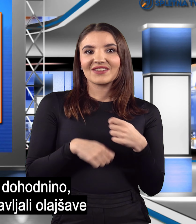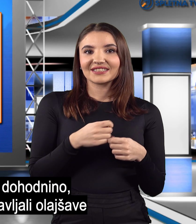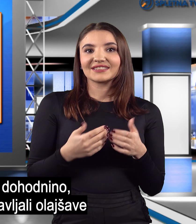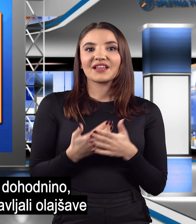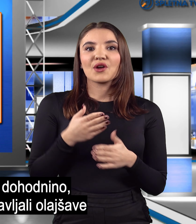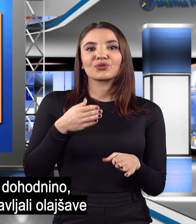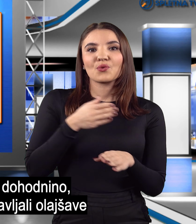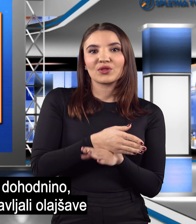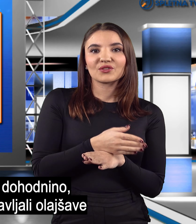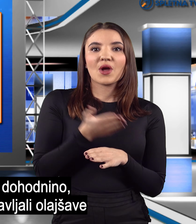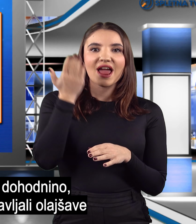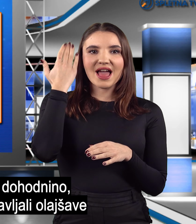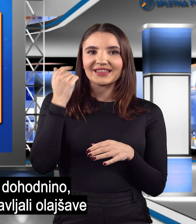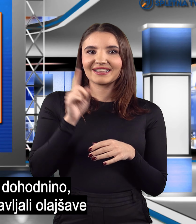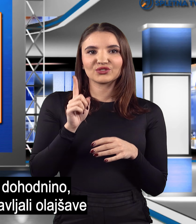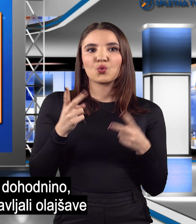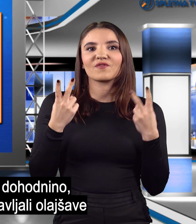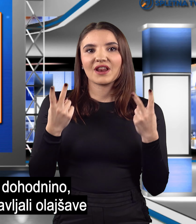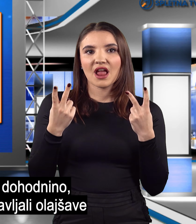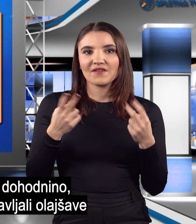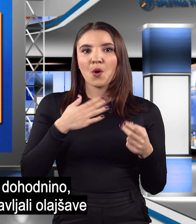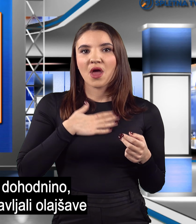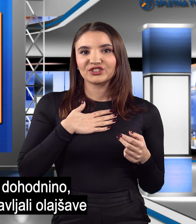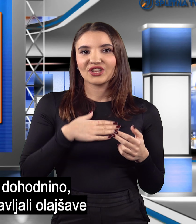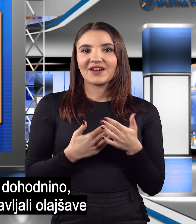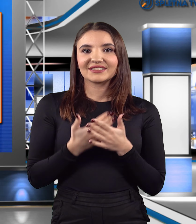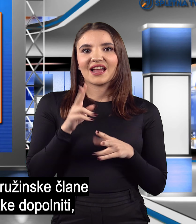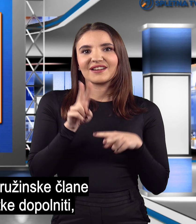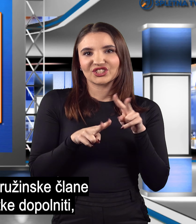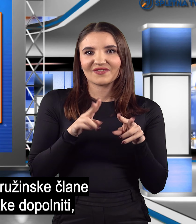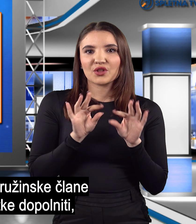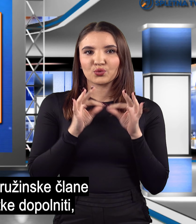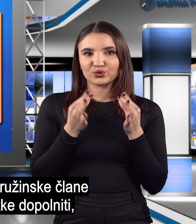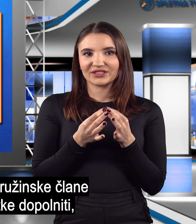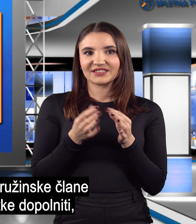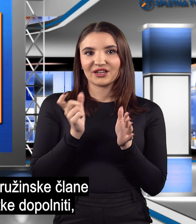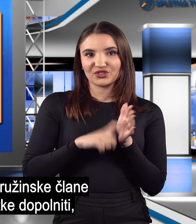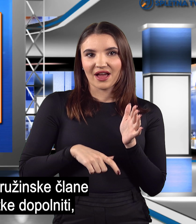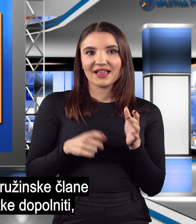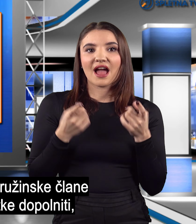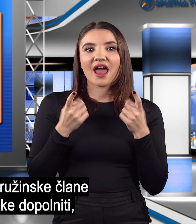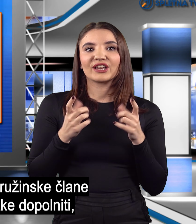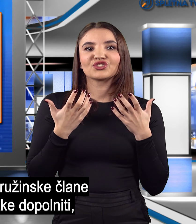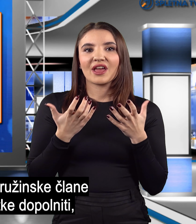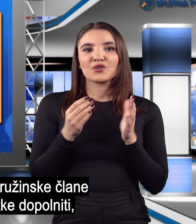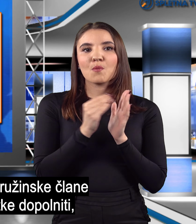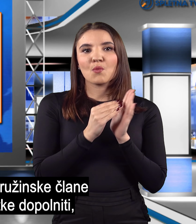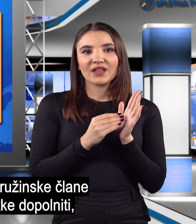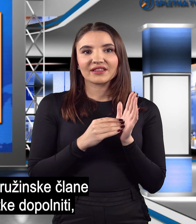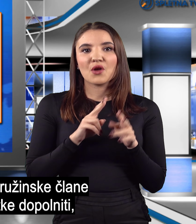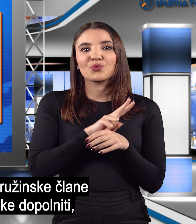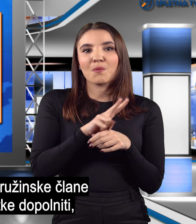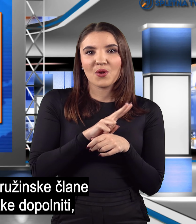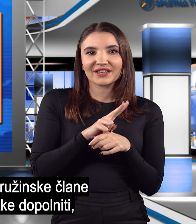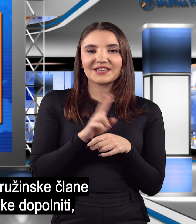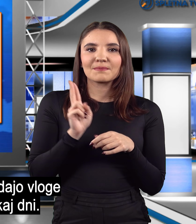Zavezanci za dohodnino, ki lani niso uveljavili olajšave za vzdrževane družinske člane ali želijo podatke dopolniti,